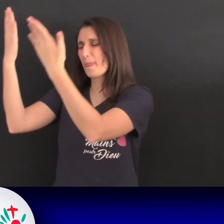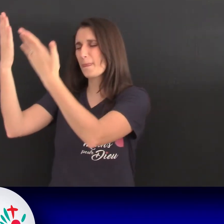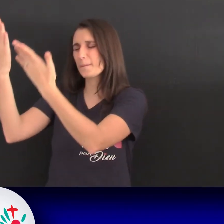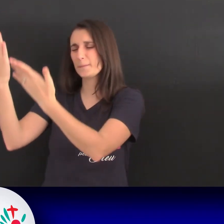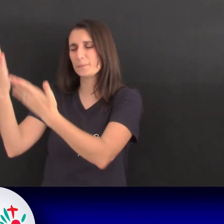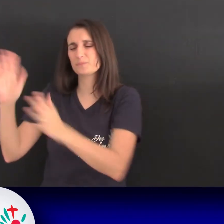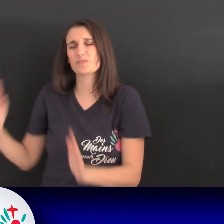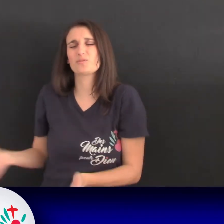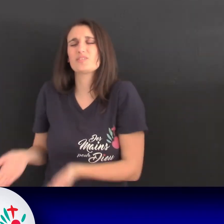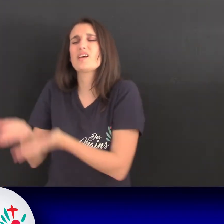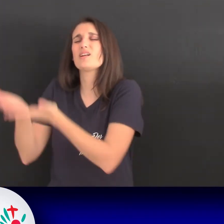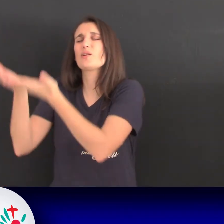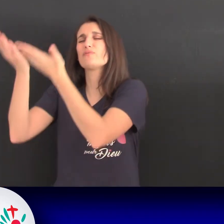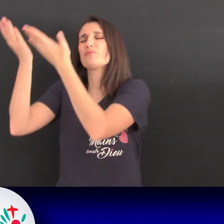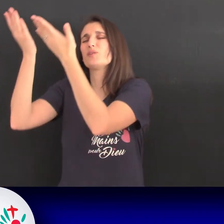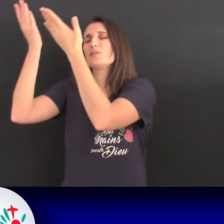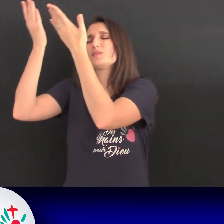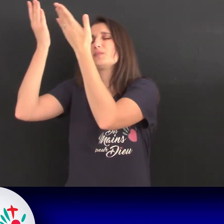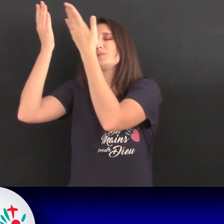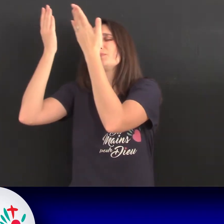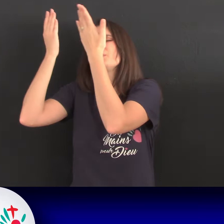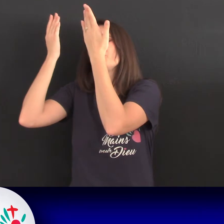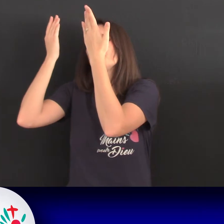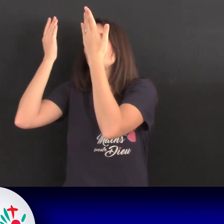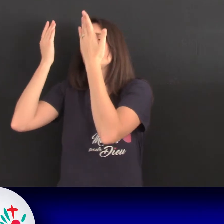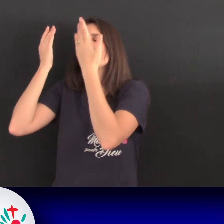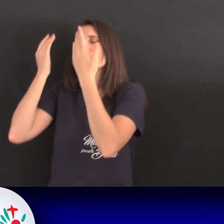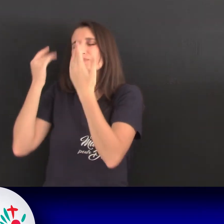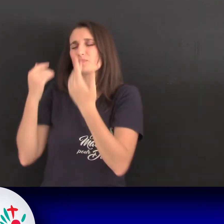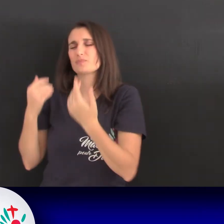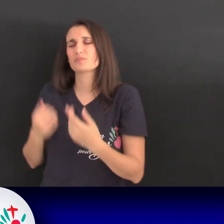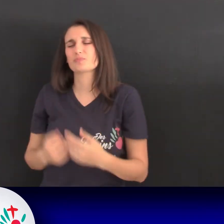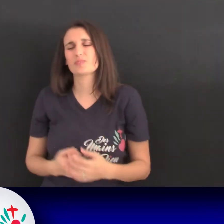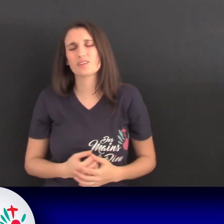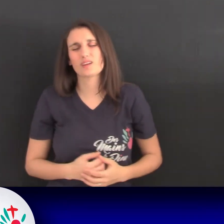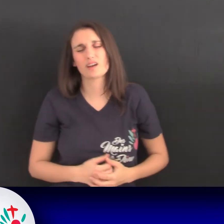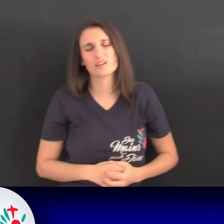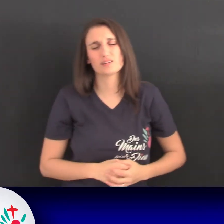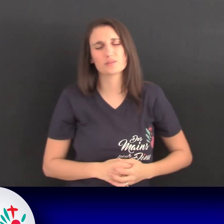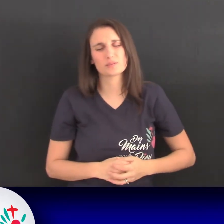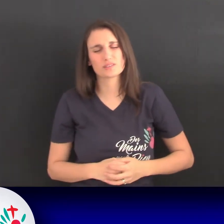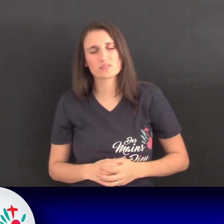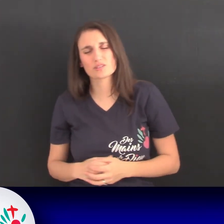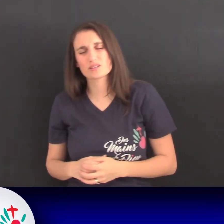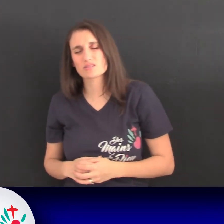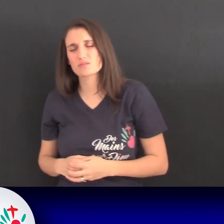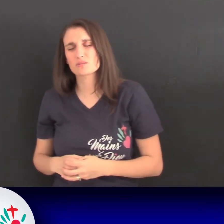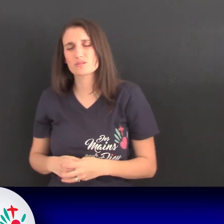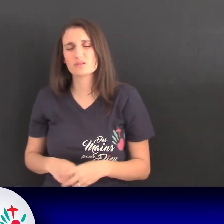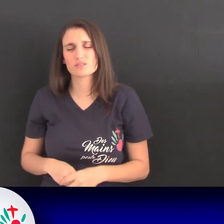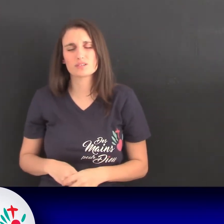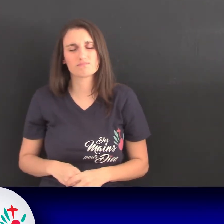Nous t'élevons, Jésus. Nous t'élevons.